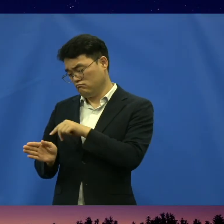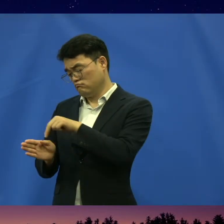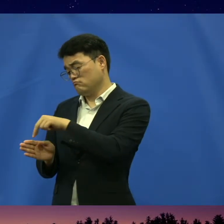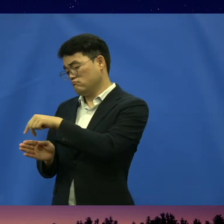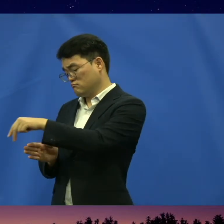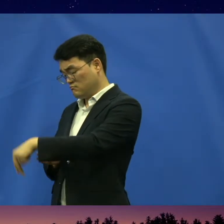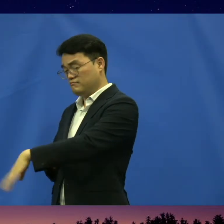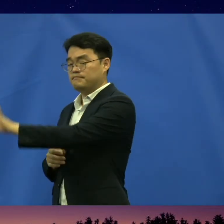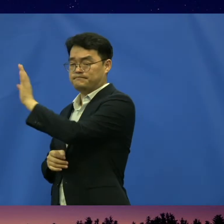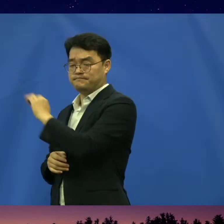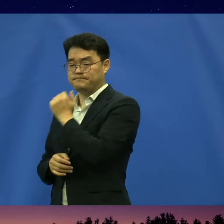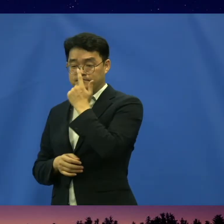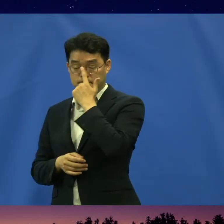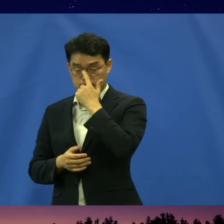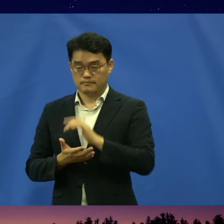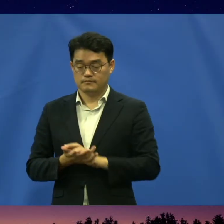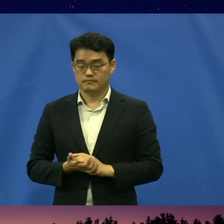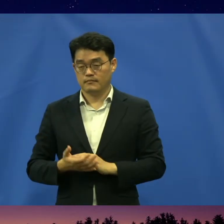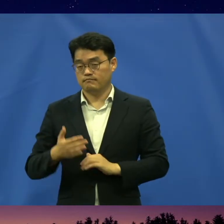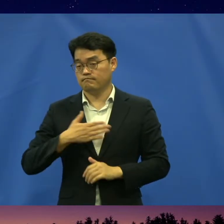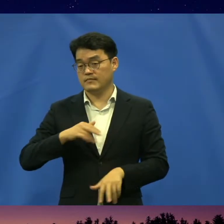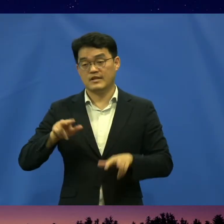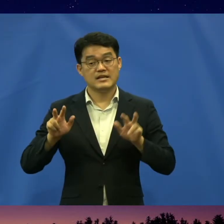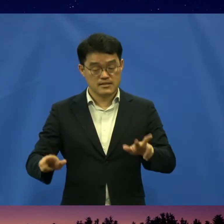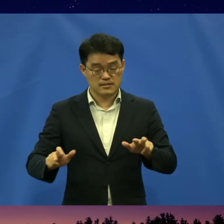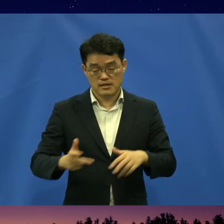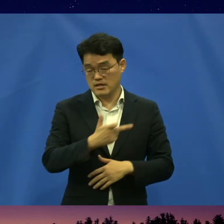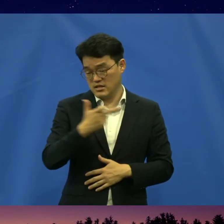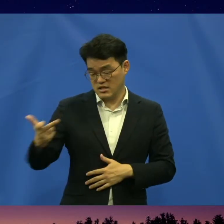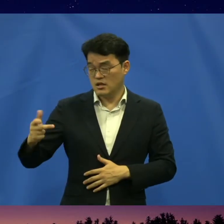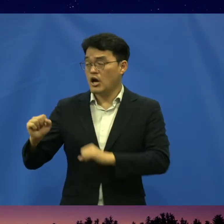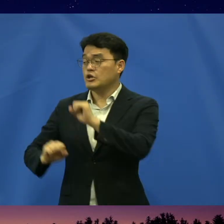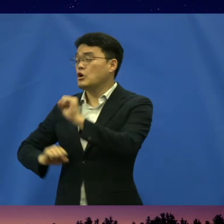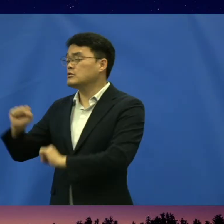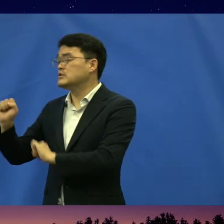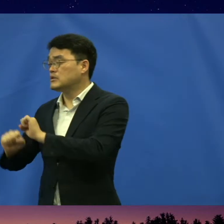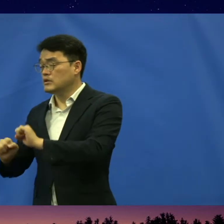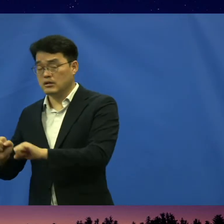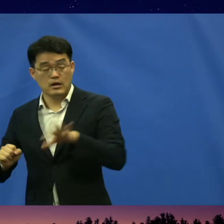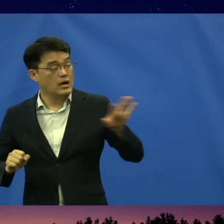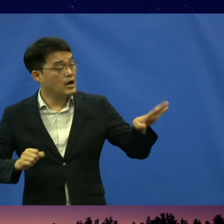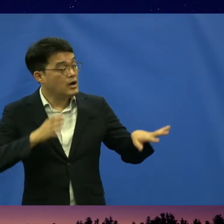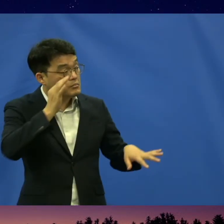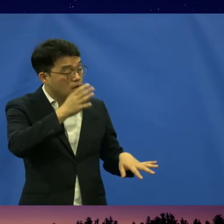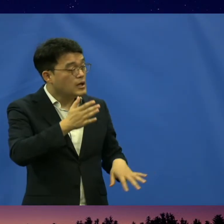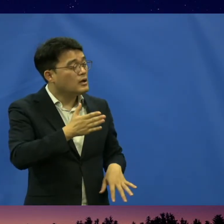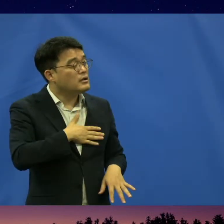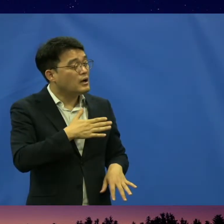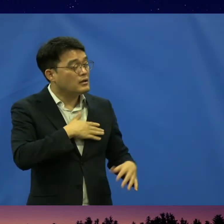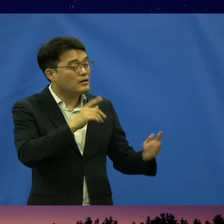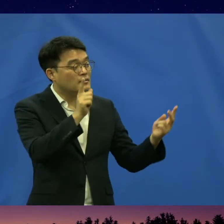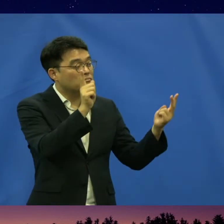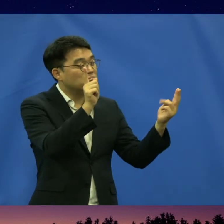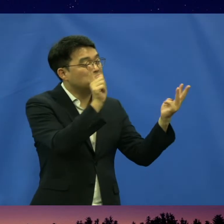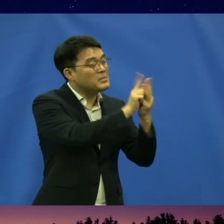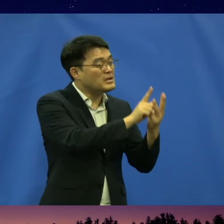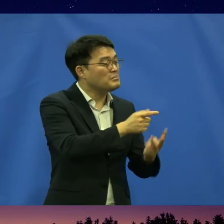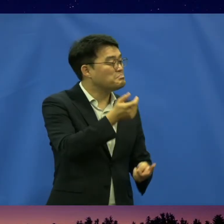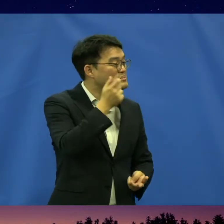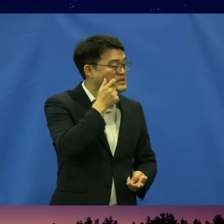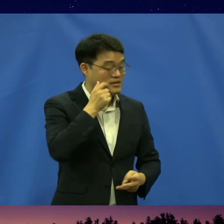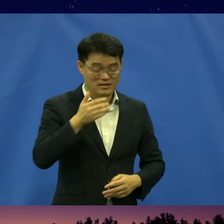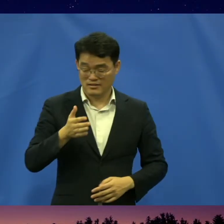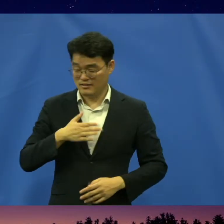그러니까 3절 중반을 보면 내가 이제 큰 역사를 하니 내려가지 못하겠노라. 성벽재건, 어찌하여 이